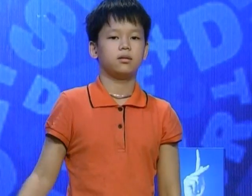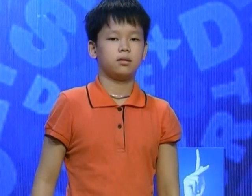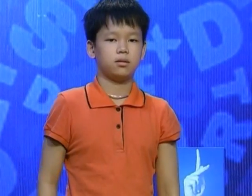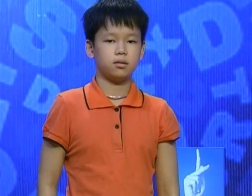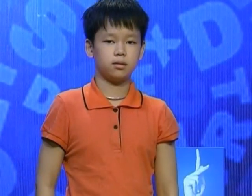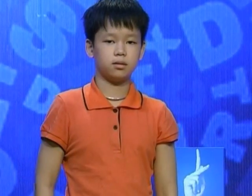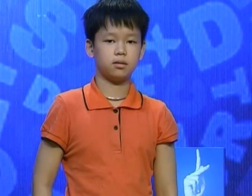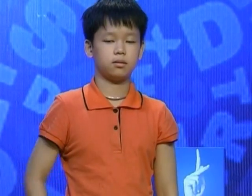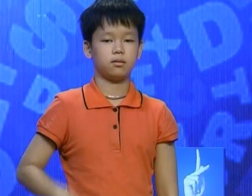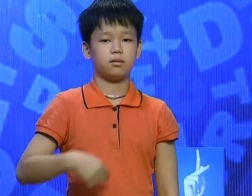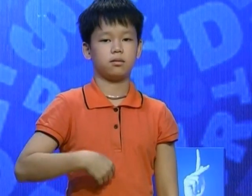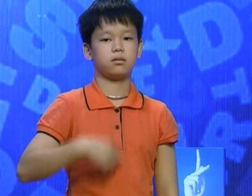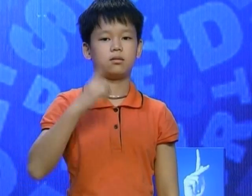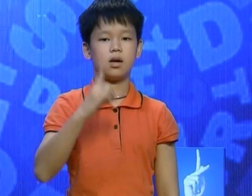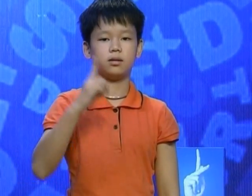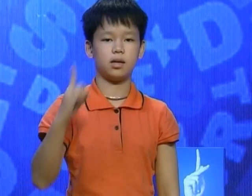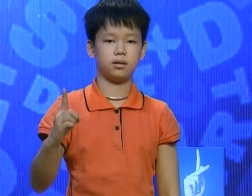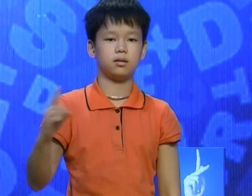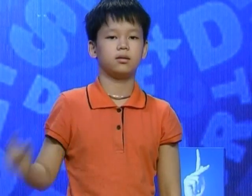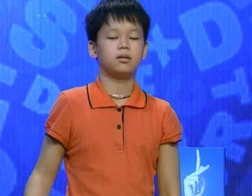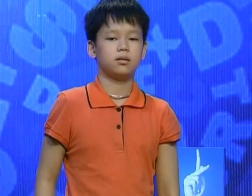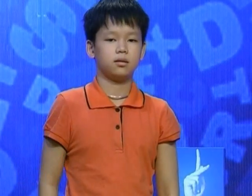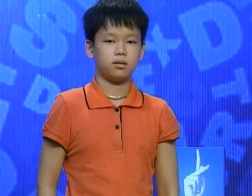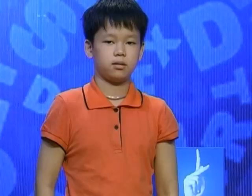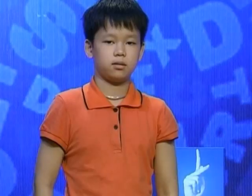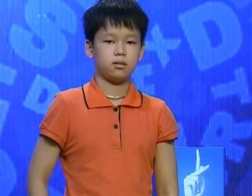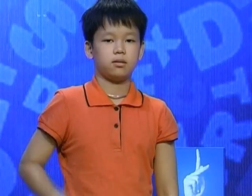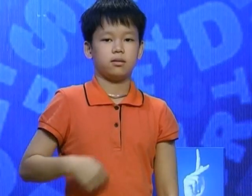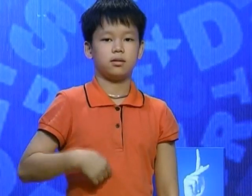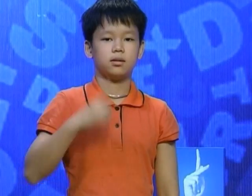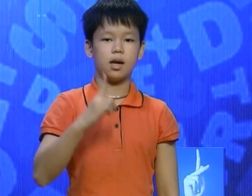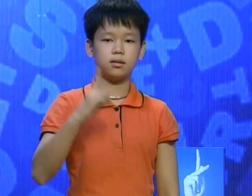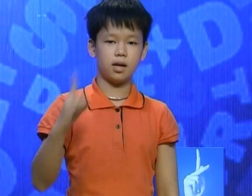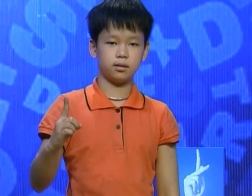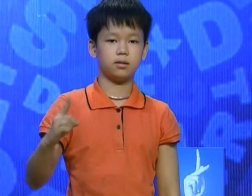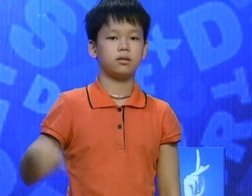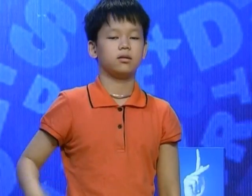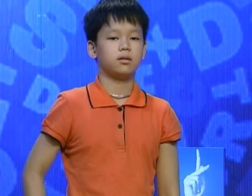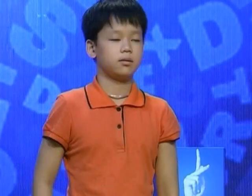Ký hiệu dạ dày nữa. Em cùng ôn lại ký hiệu dạ dày với bạn nhé.